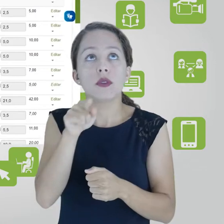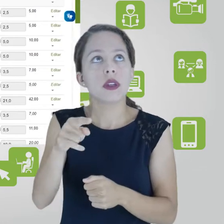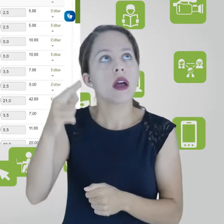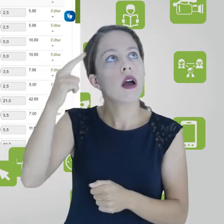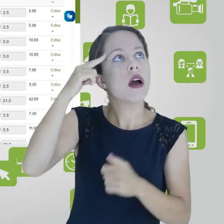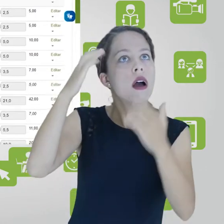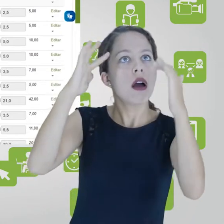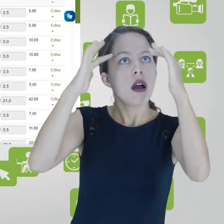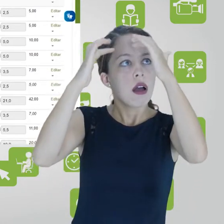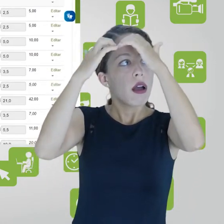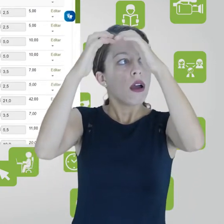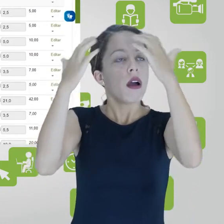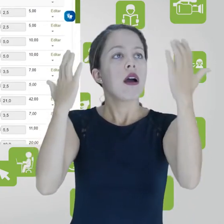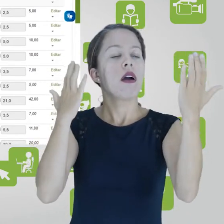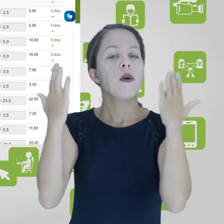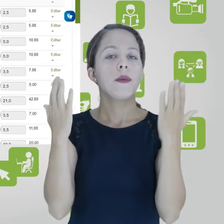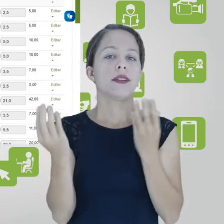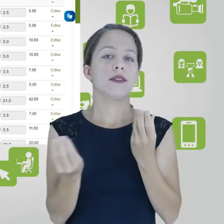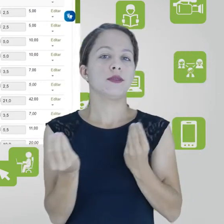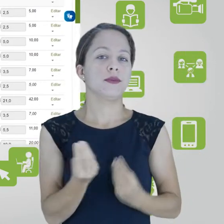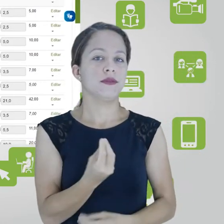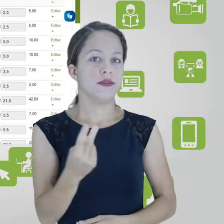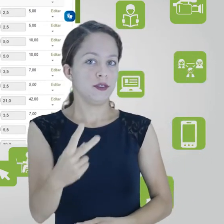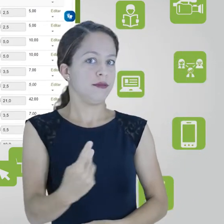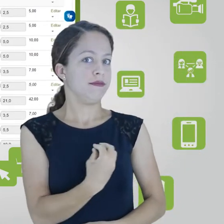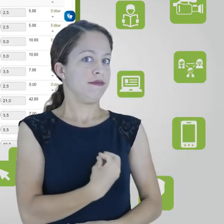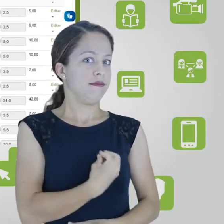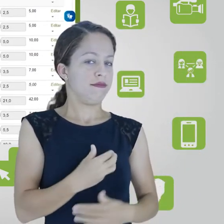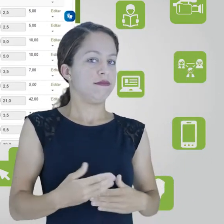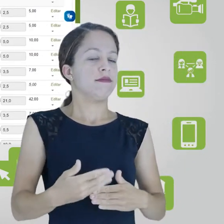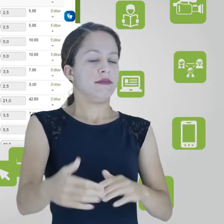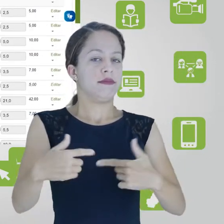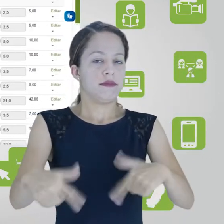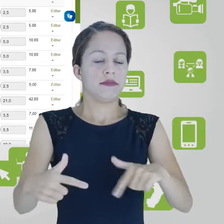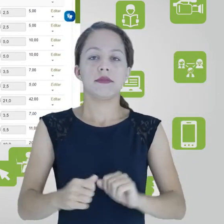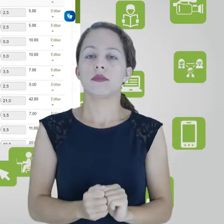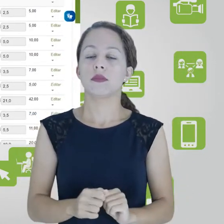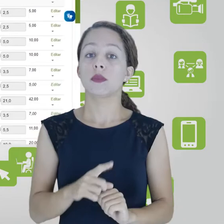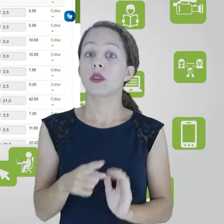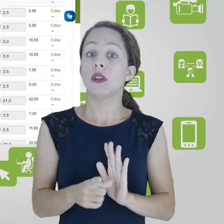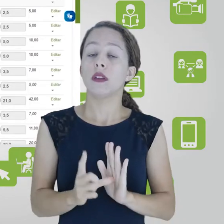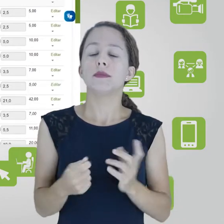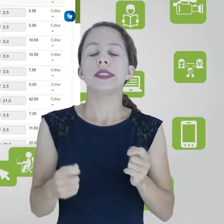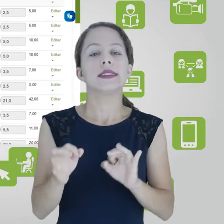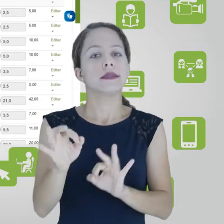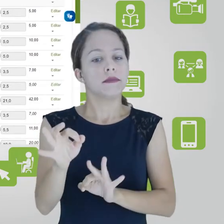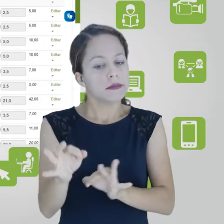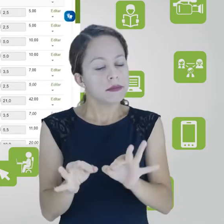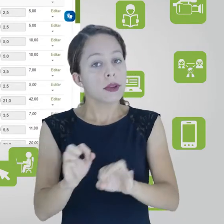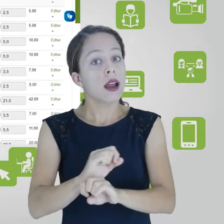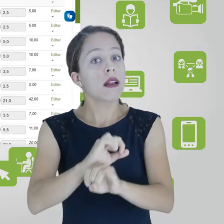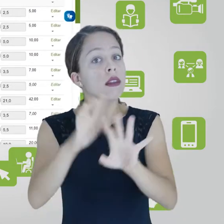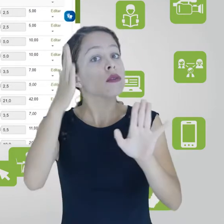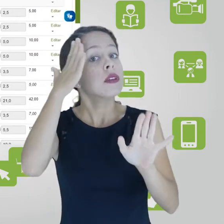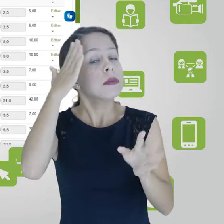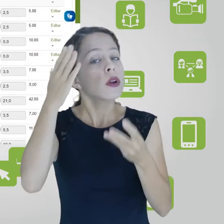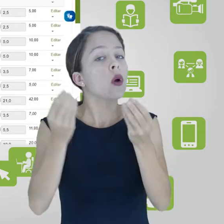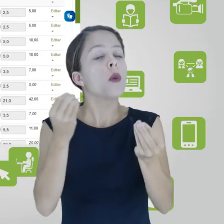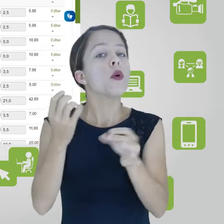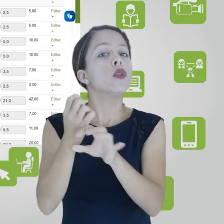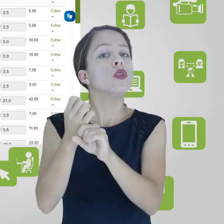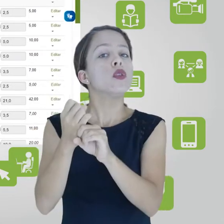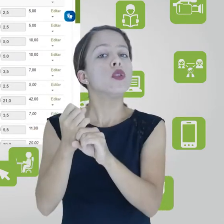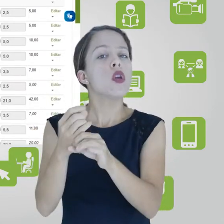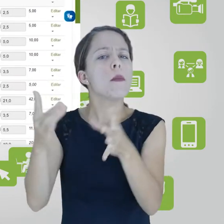certo? Então, antes de tudo, a gente precisa ter um planejamento claro de como vai ser a distribuição